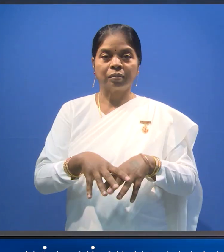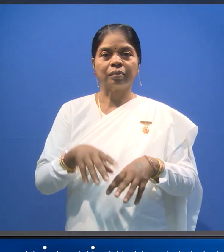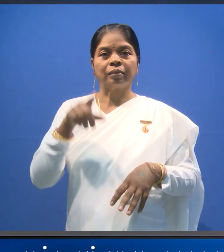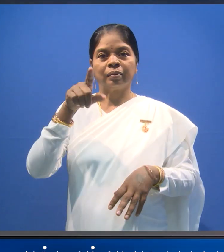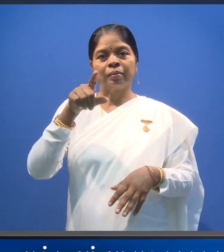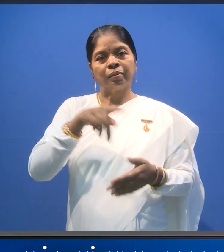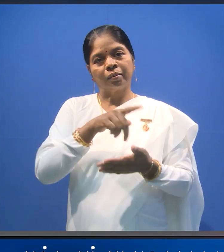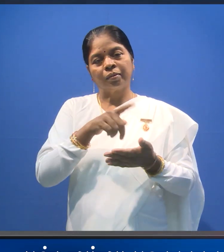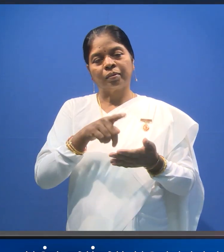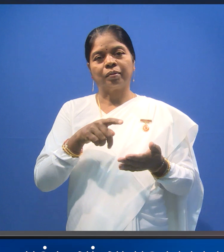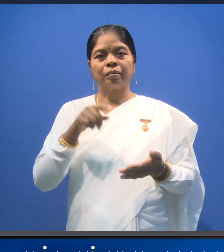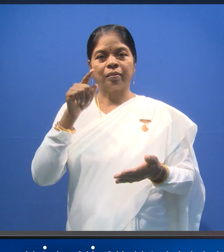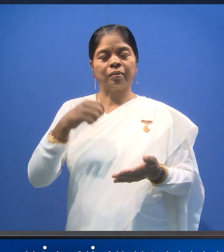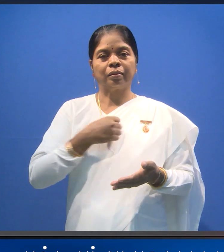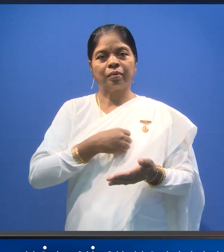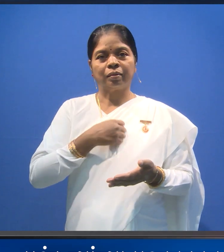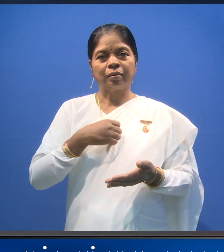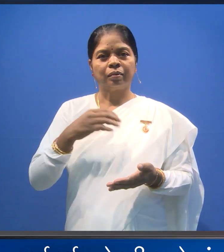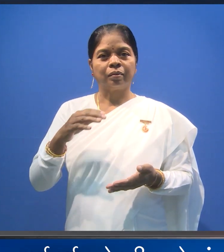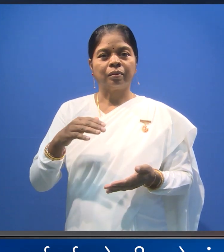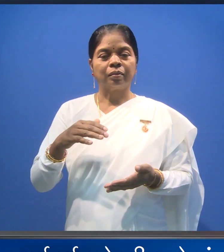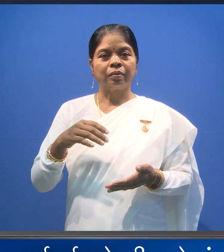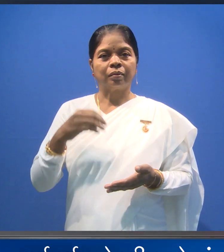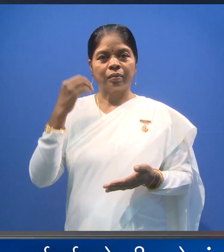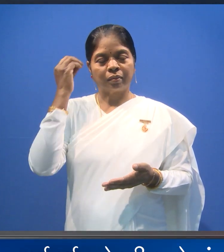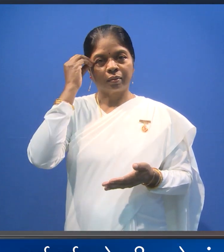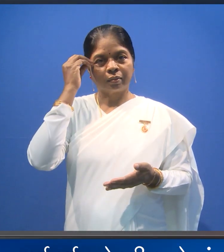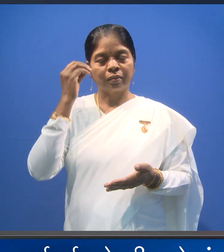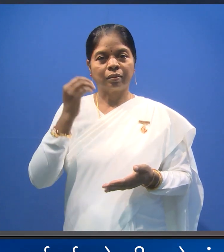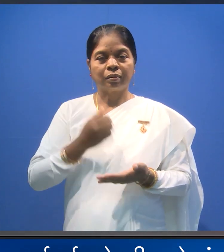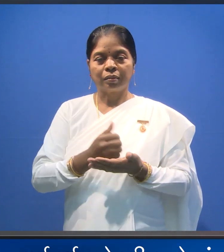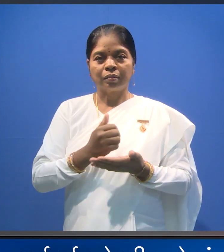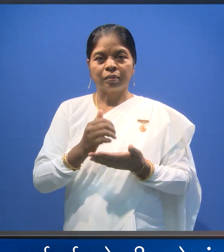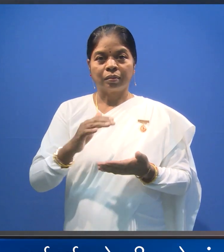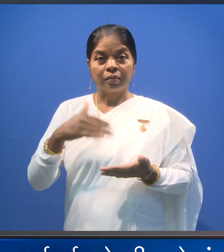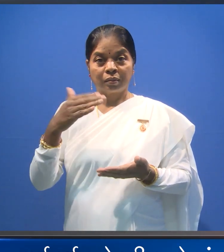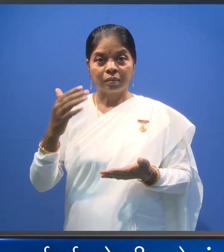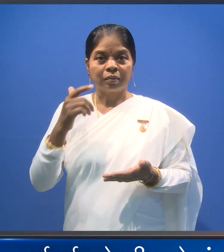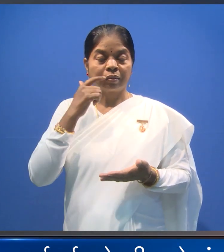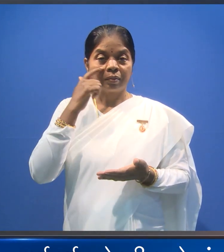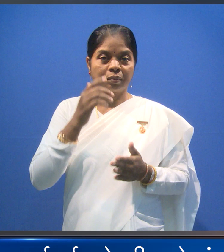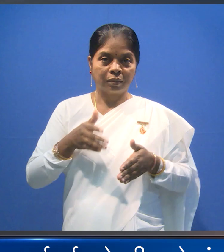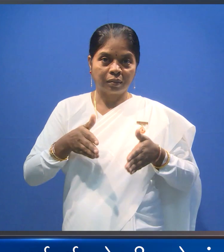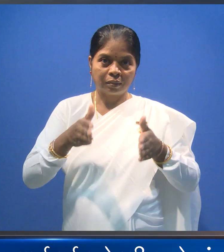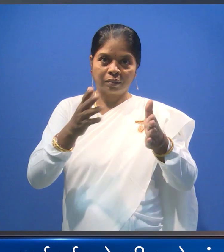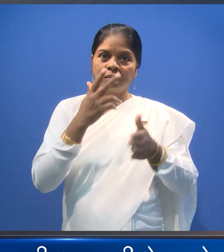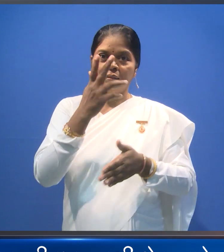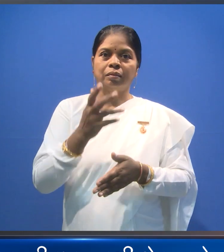त्यांच्या पुस्तकातून त्यांच्या भावना, चिंतन, मार्गदर्शन नेहमीच लोकांना दिशा दाखवत